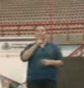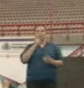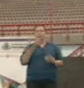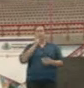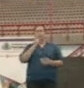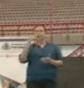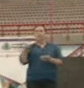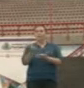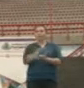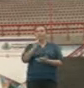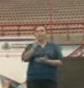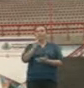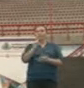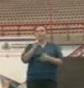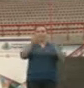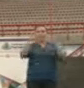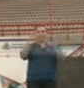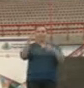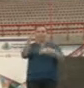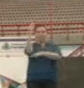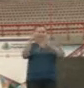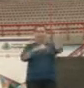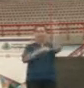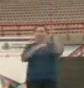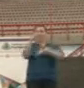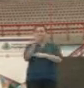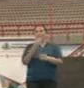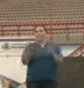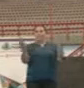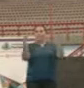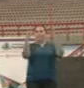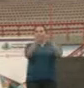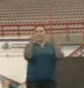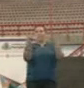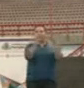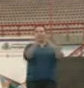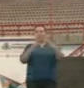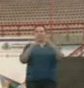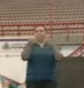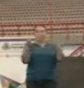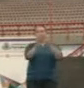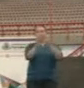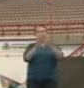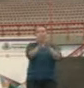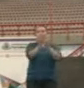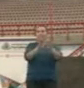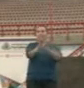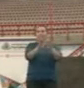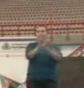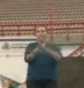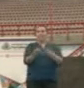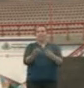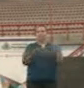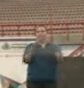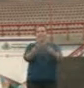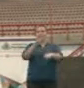guarda-roupa? Fica uns calor, não fica? A porta do guarda-roupa trava. Aquela porta do banheiro